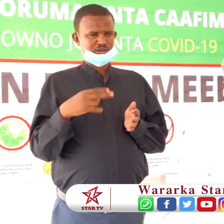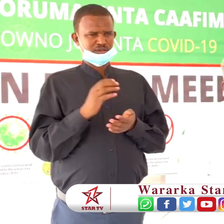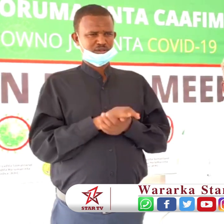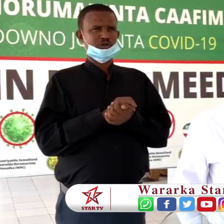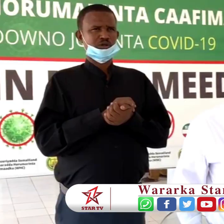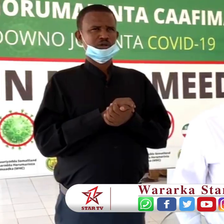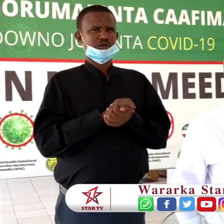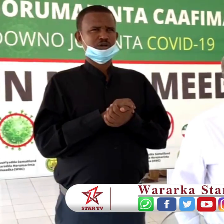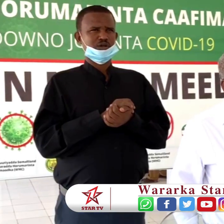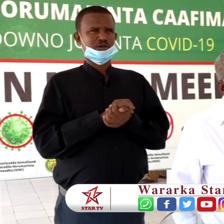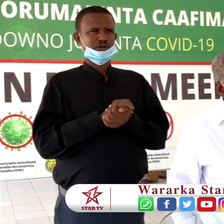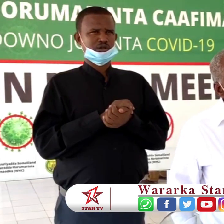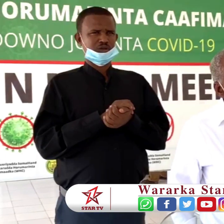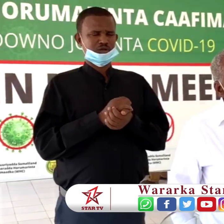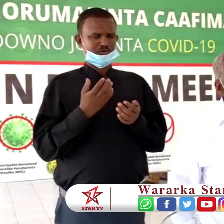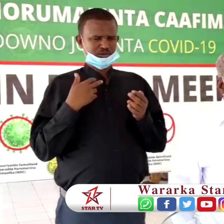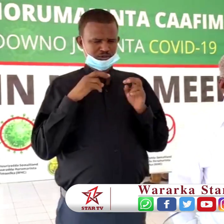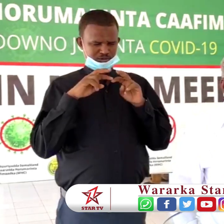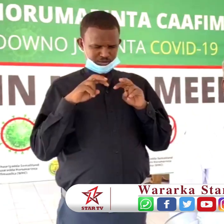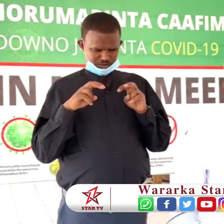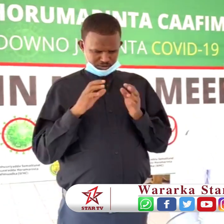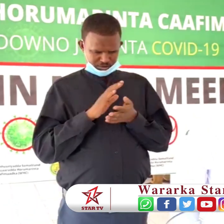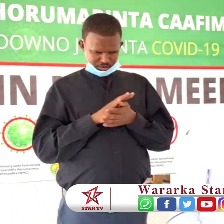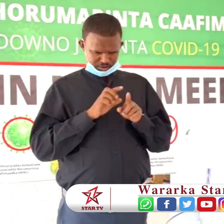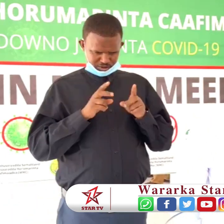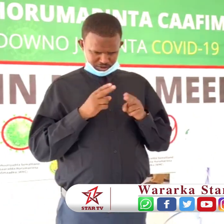Xamse Axmed Saliban, Xamse Dubare, Telefishinka Star, Hargeysa.